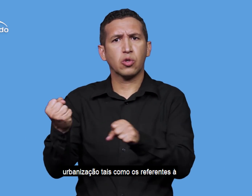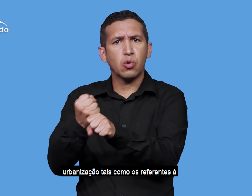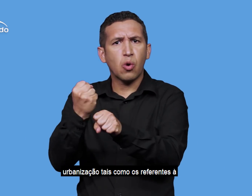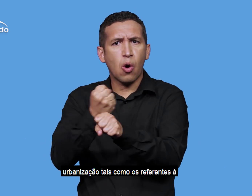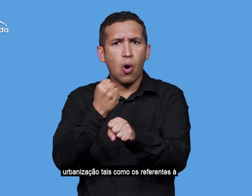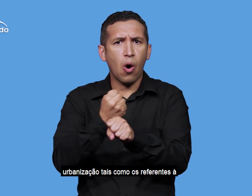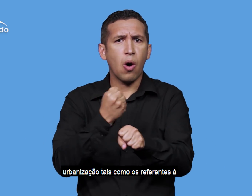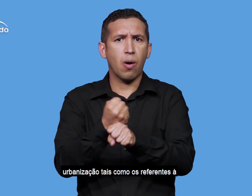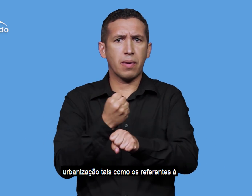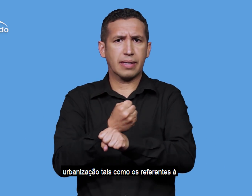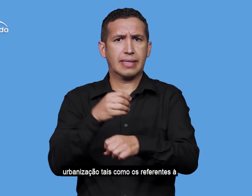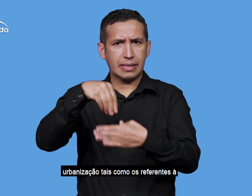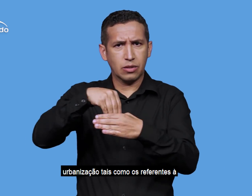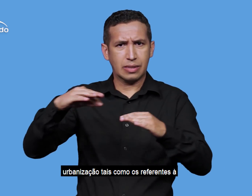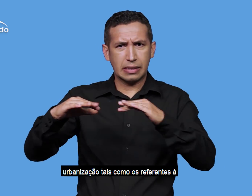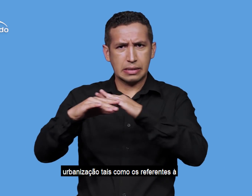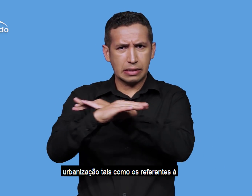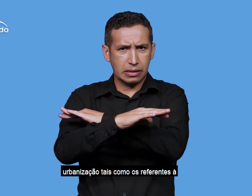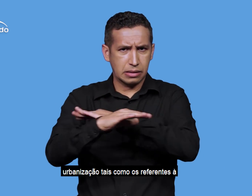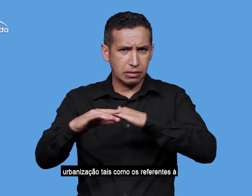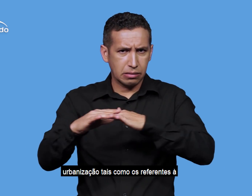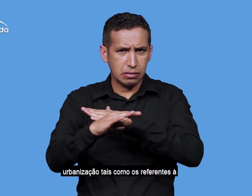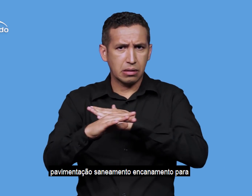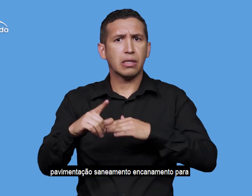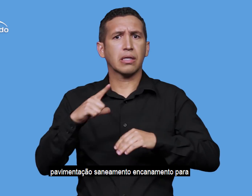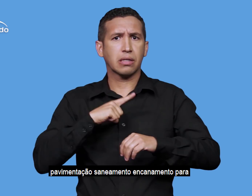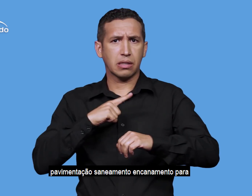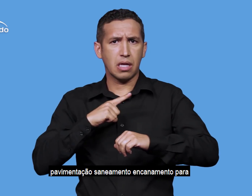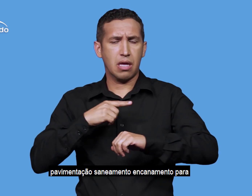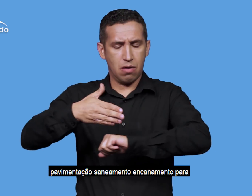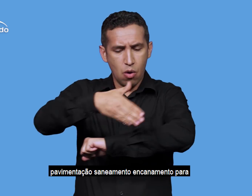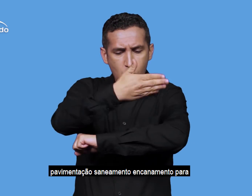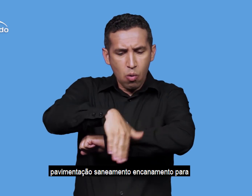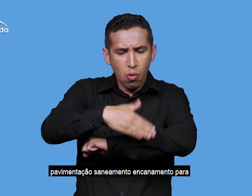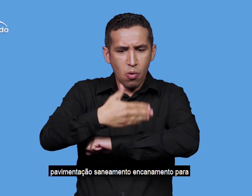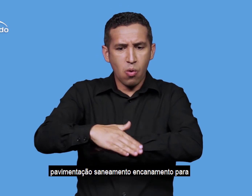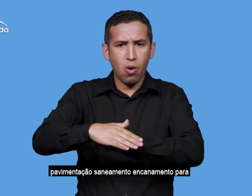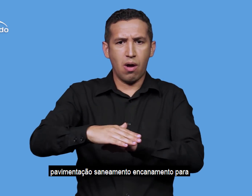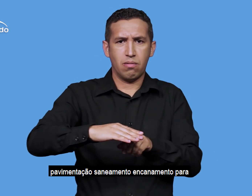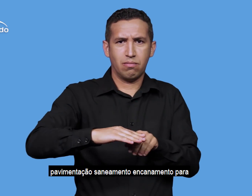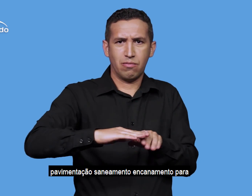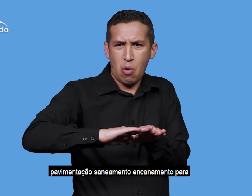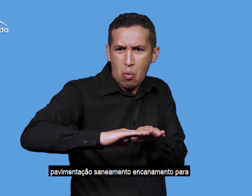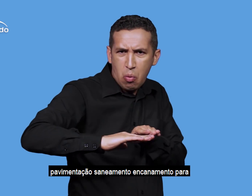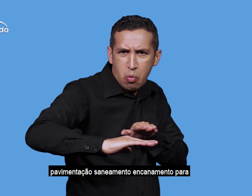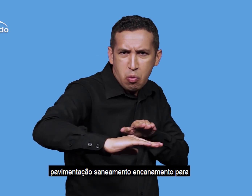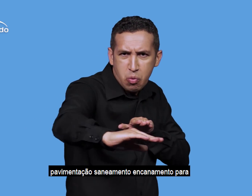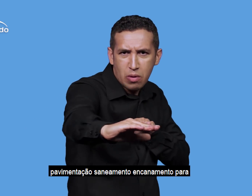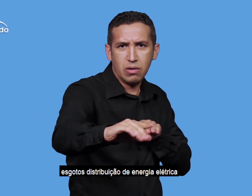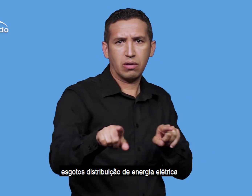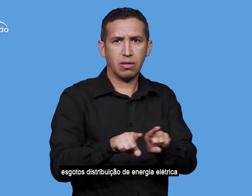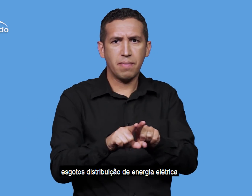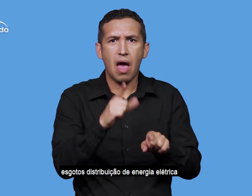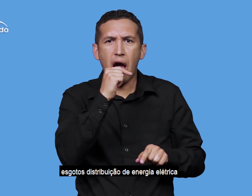urbanização tais como os referentes à pavimentação saneamento encanamento para esgotos